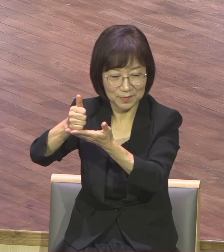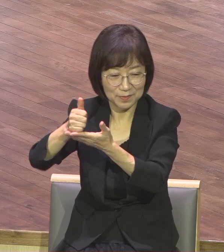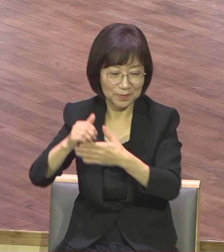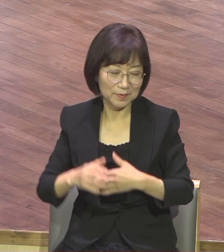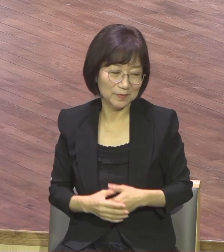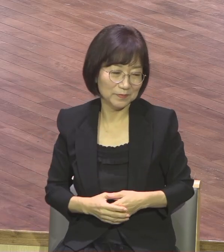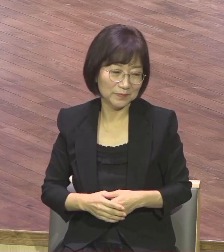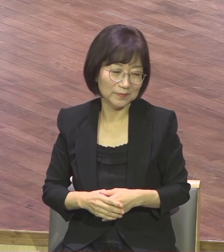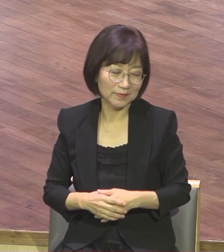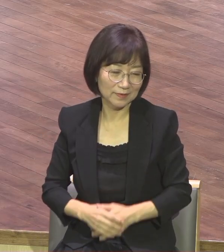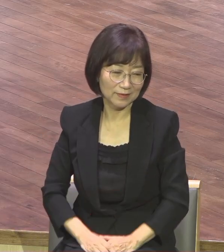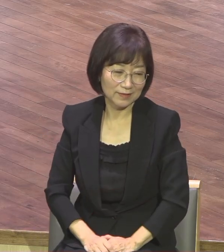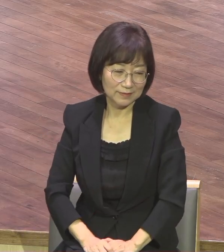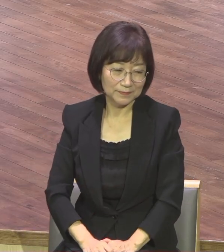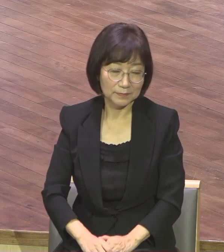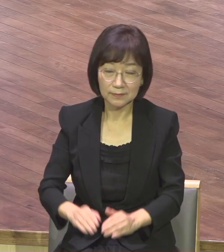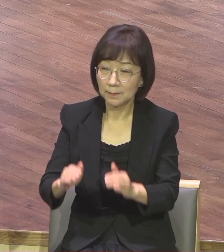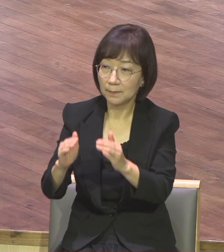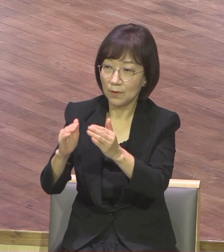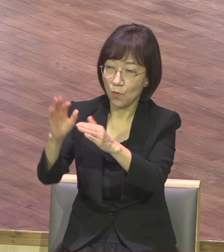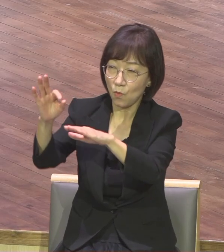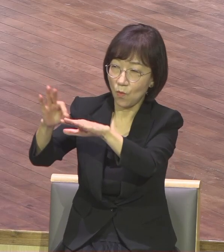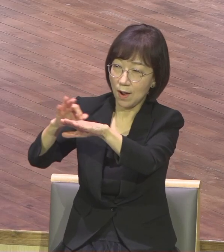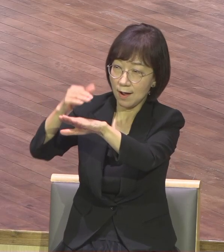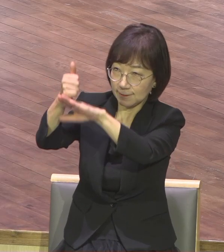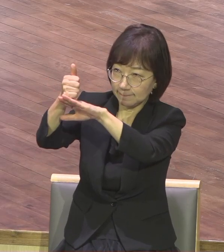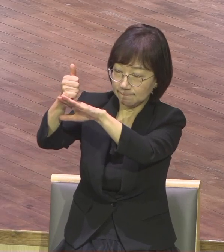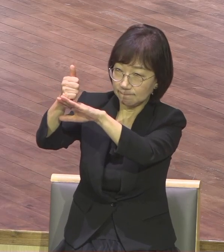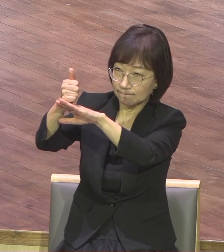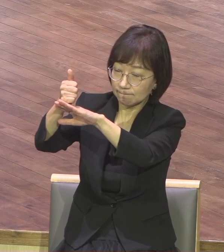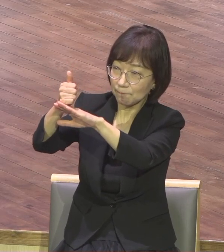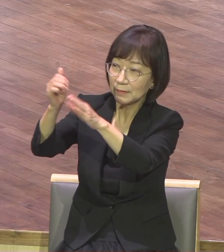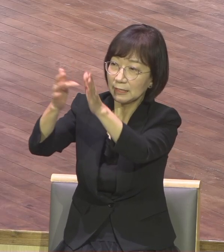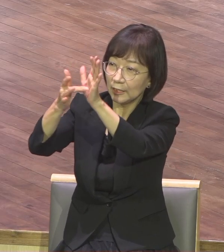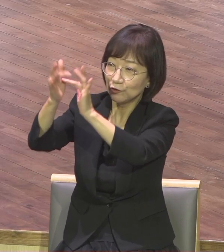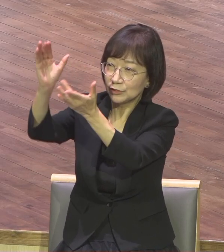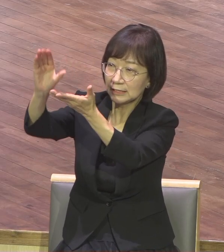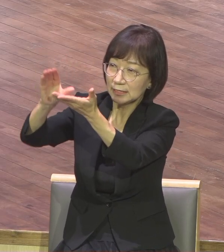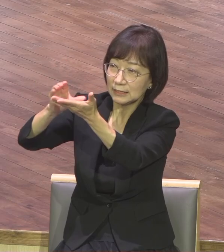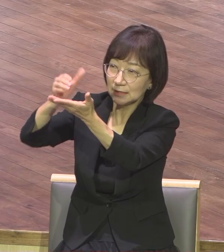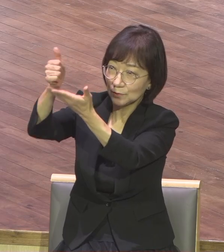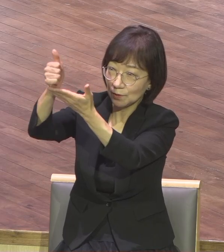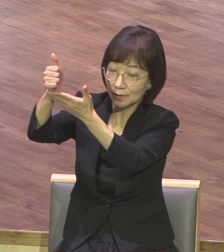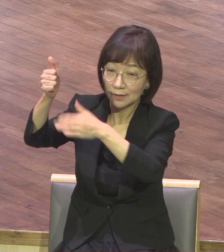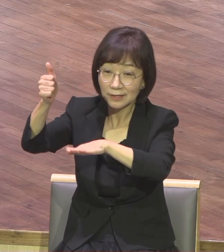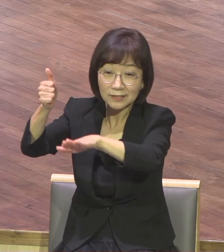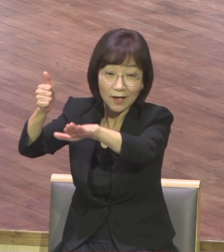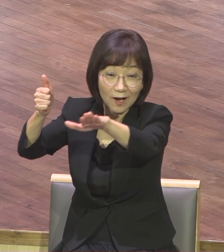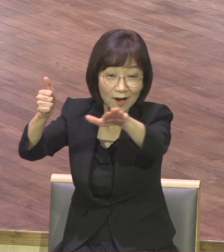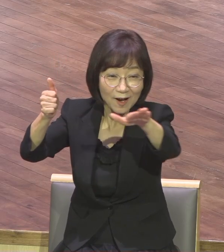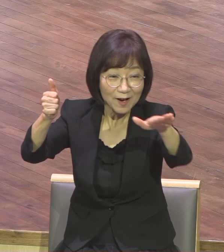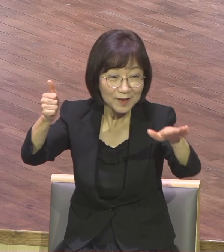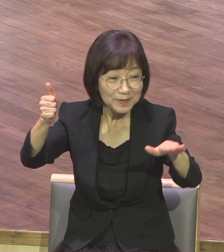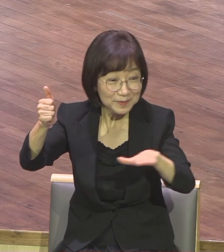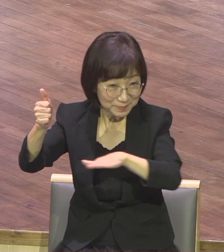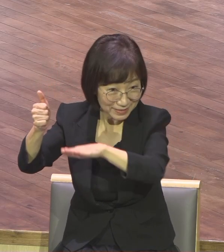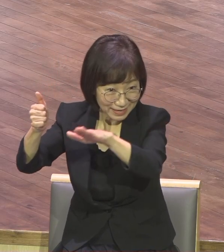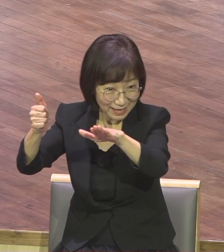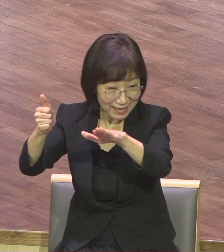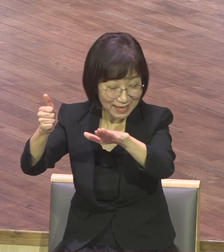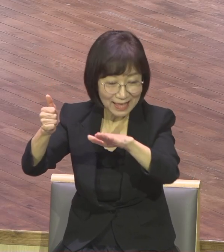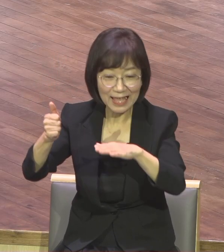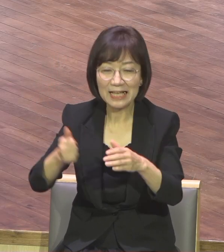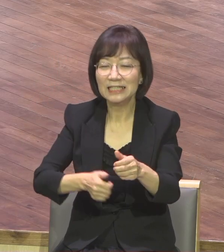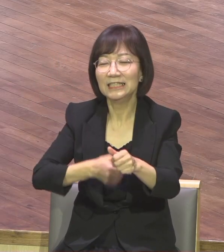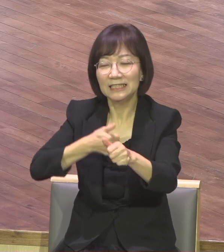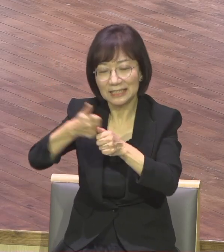이렇게 만왕의 왕이신 예수 그리스도께서 바로 우리 각 사람에게 승리의